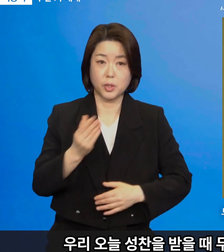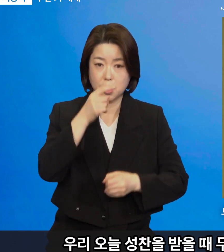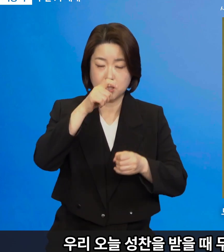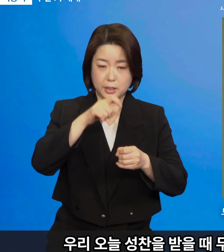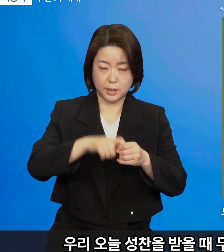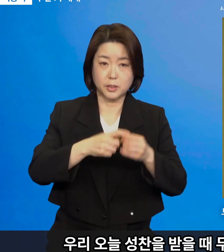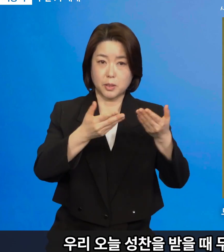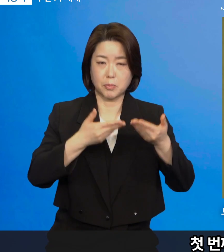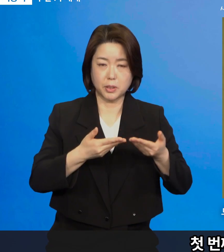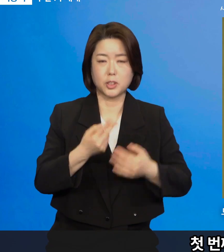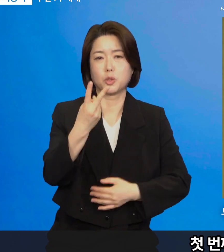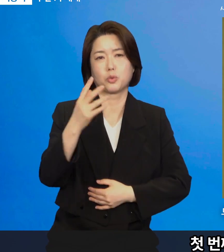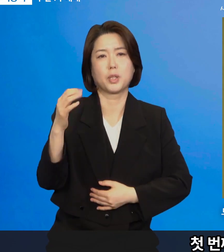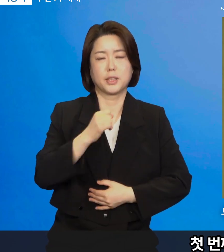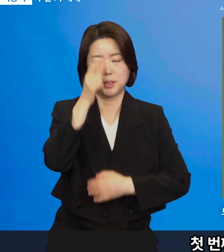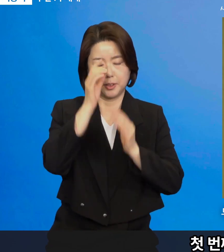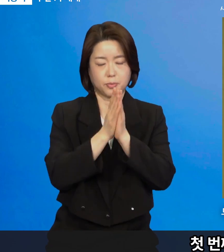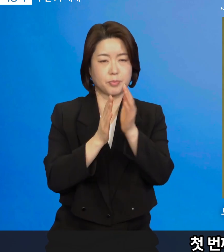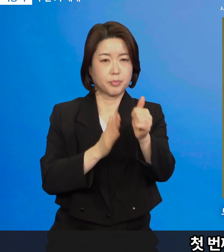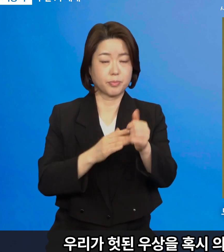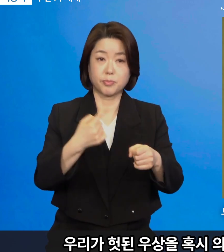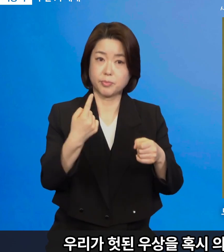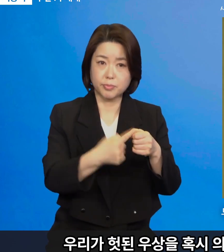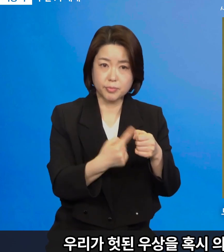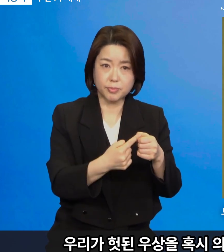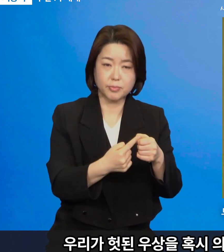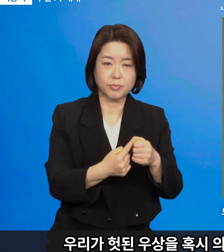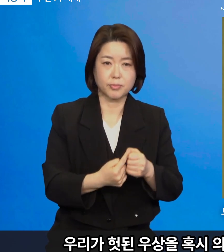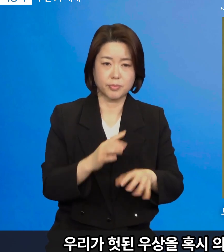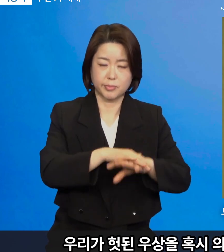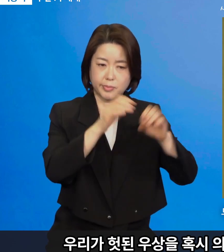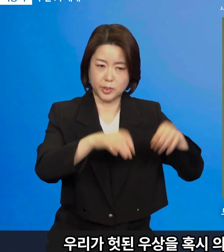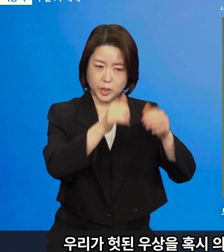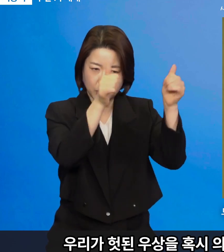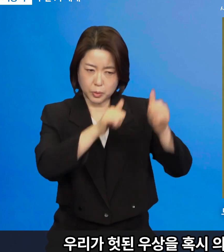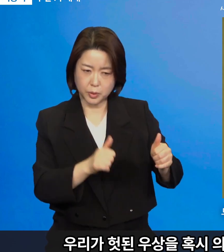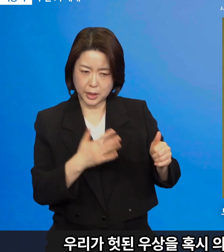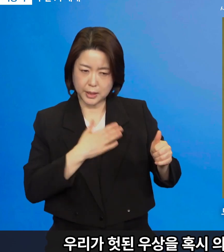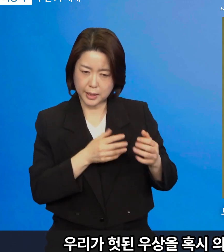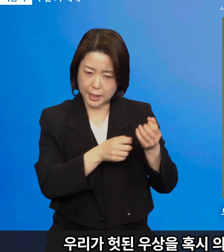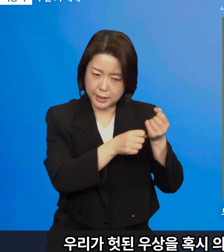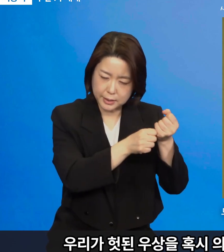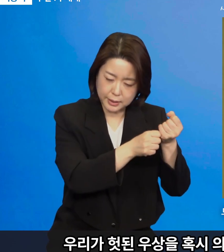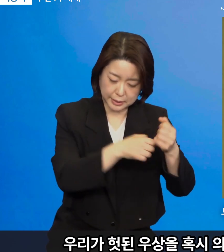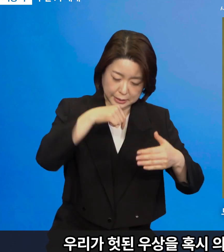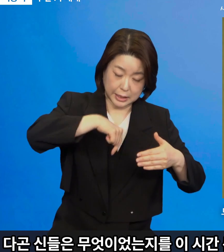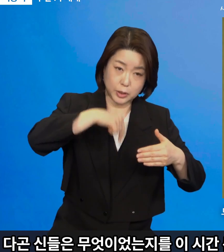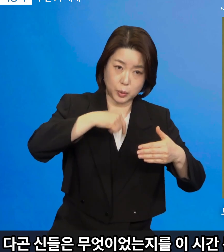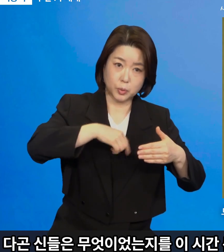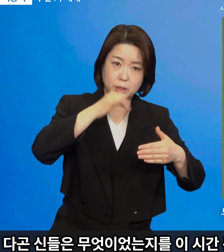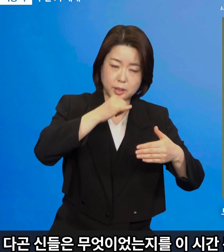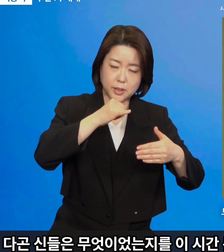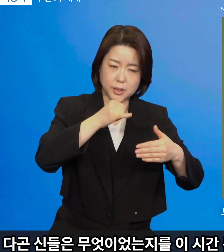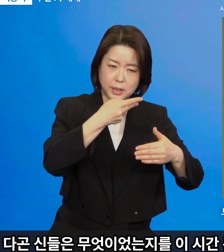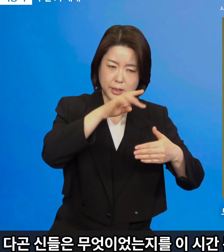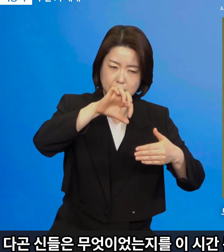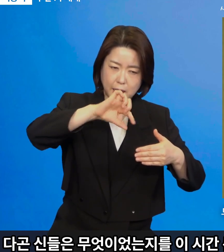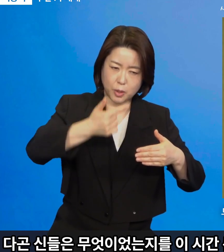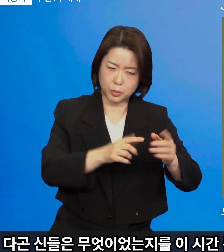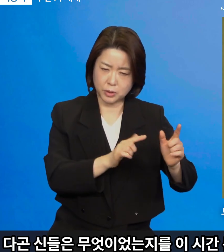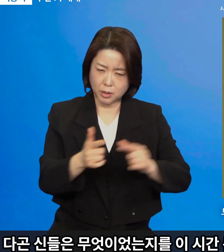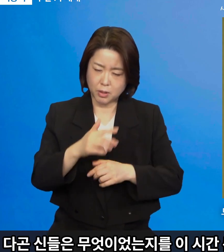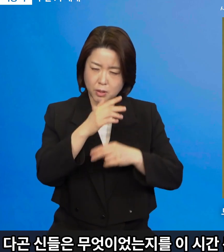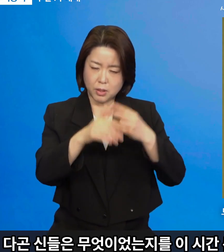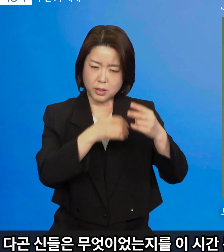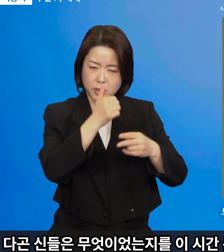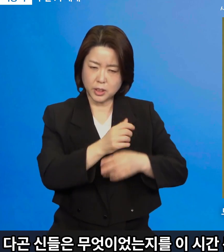가지 놓고 기도하겠습니다. 첫 번째는요, 우리가 헛된 우상을 혹시 의지하랬던 우리 안에 있는 다곤 신들은 무엇인지를